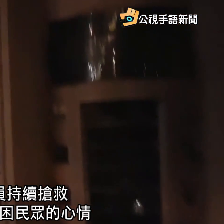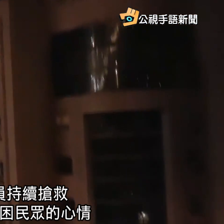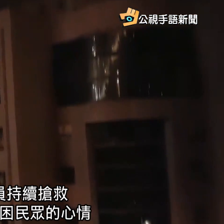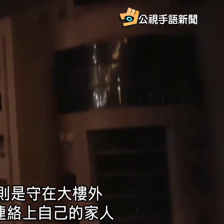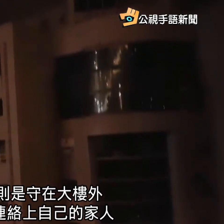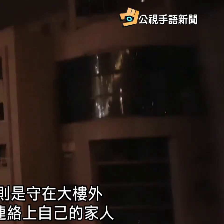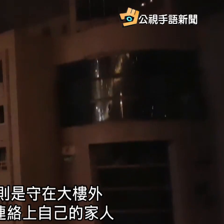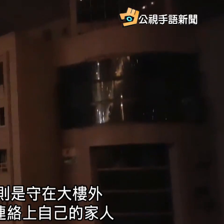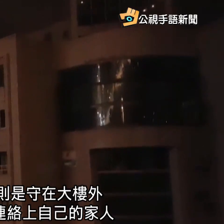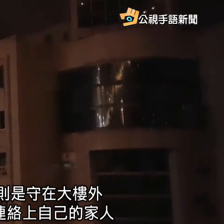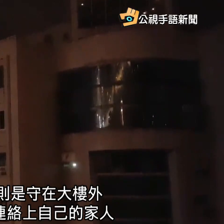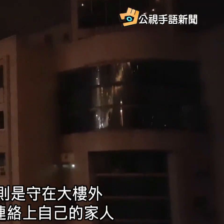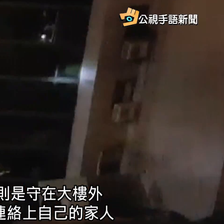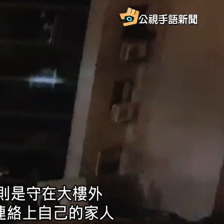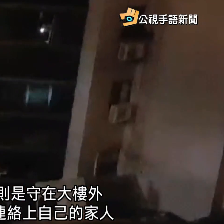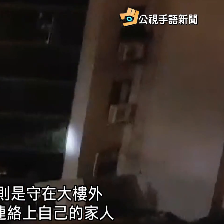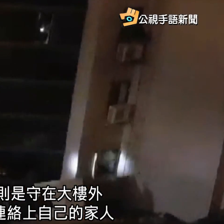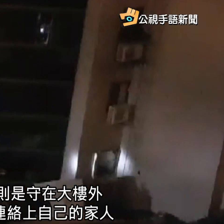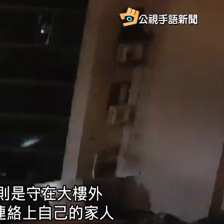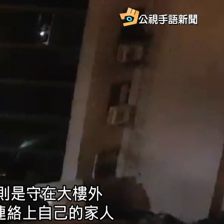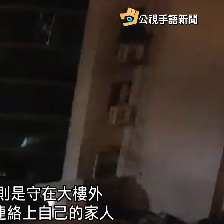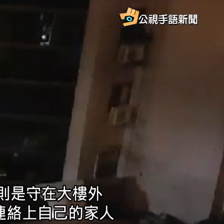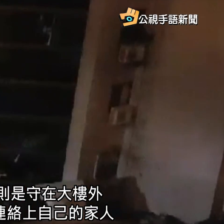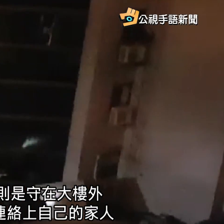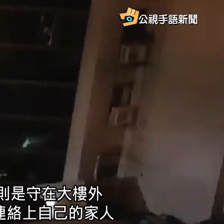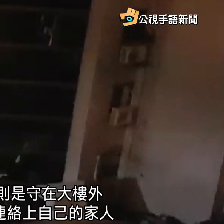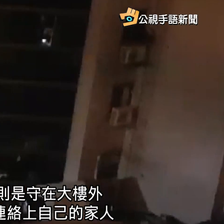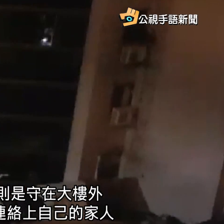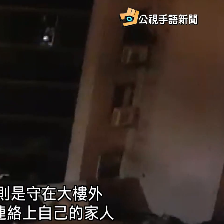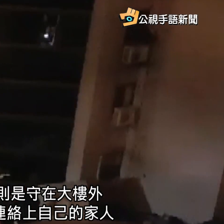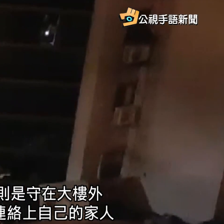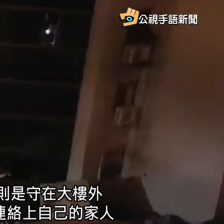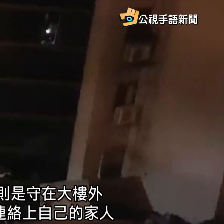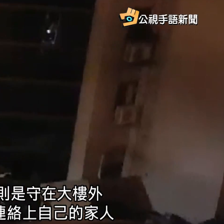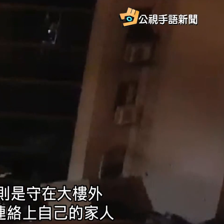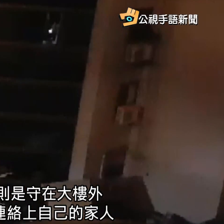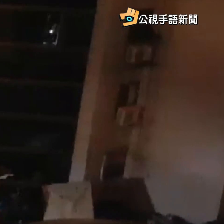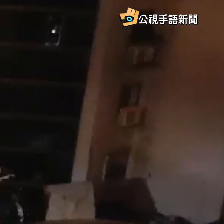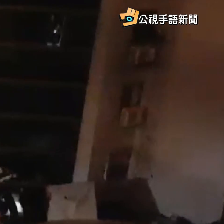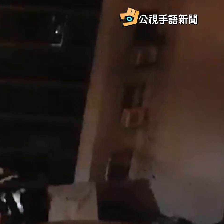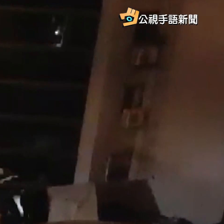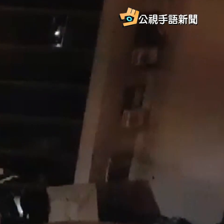属则是守在大楼外，希望能够赶紧联络上自己的家人。